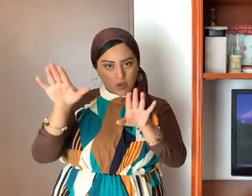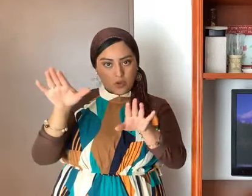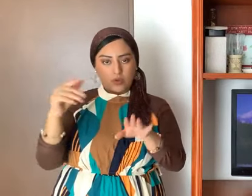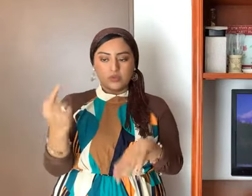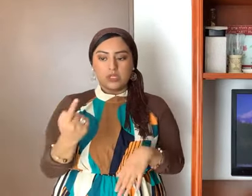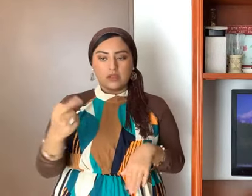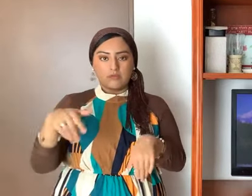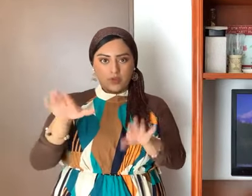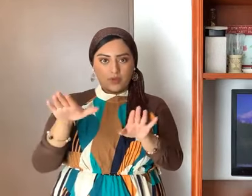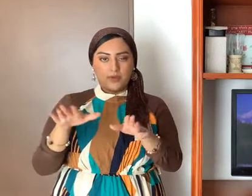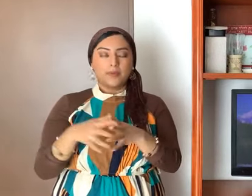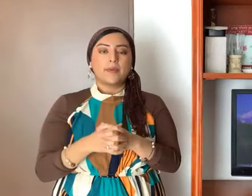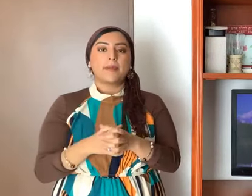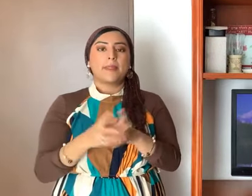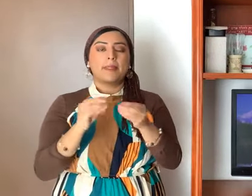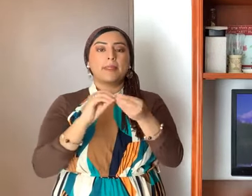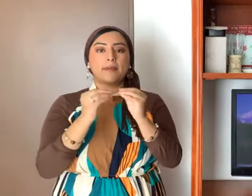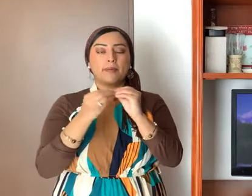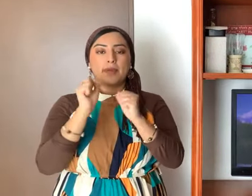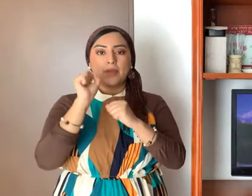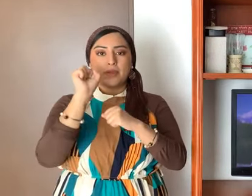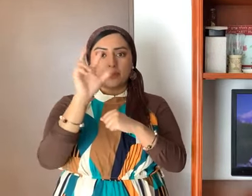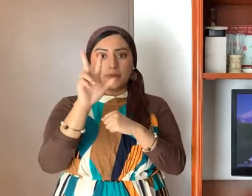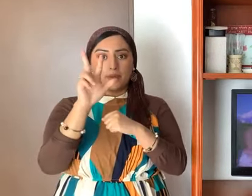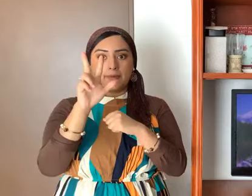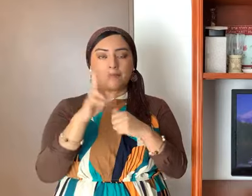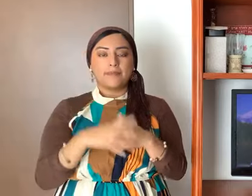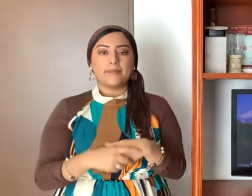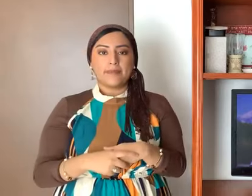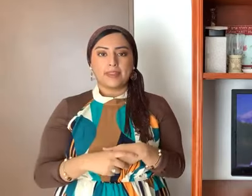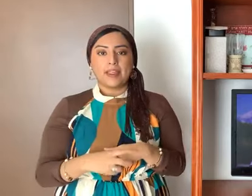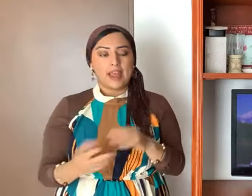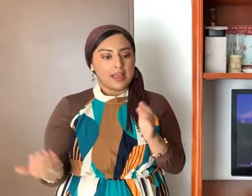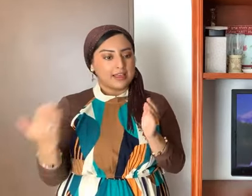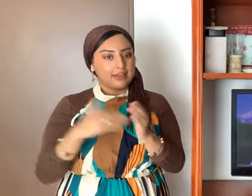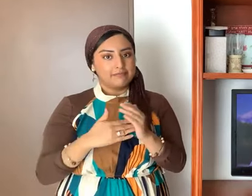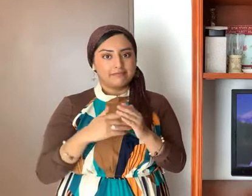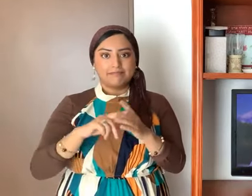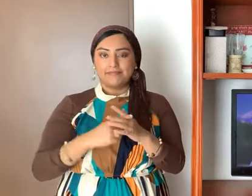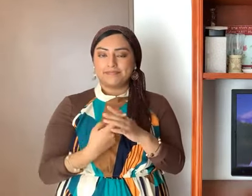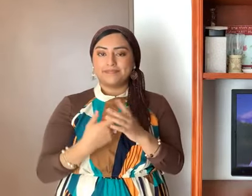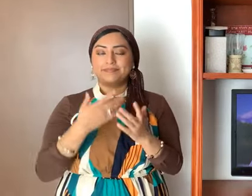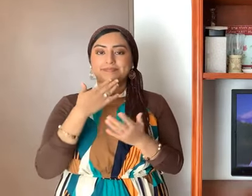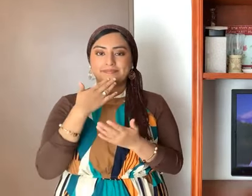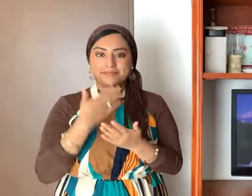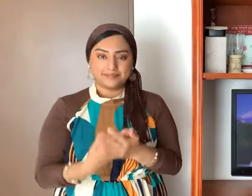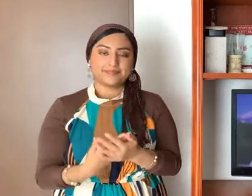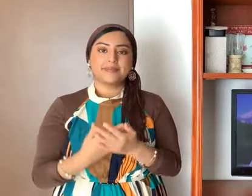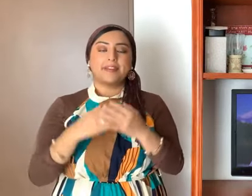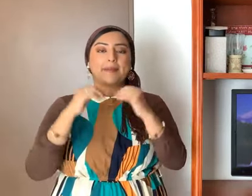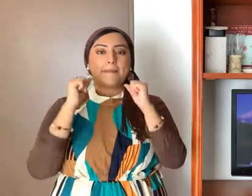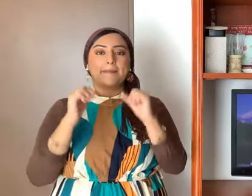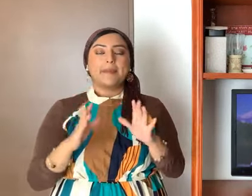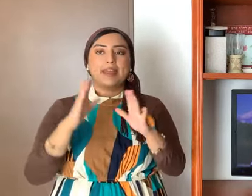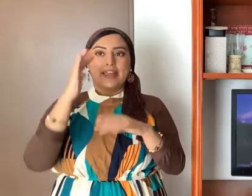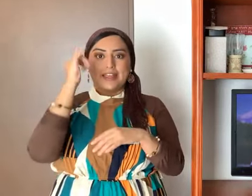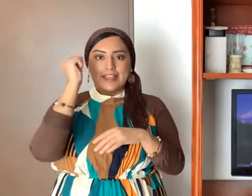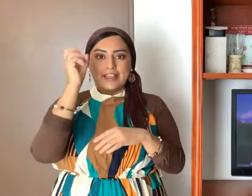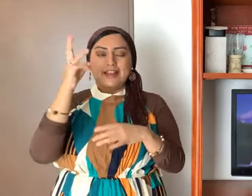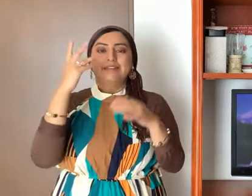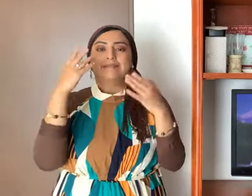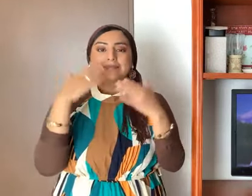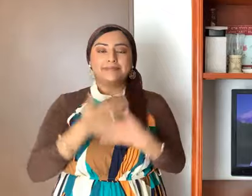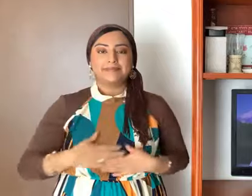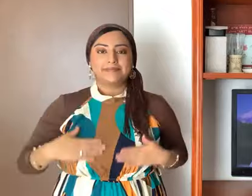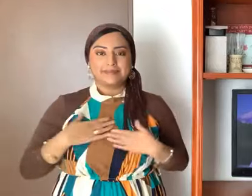vete solo. Es la número 3 de 54. Volvemos a empezar y qué bueno, bendito es Yahshua Mashiach, porque es una